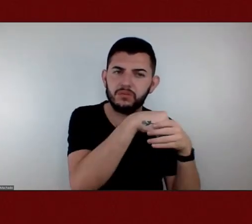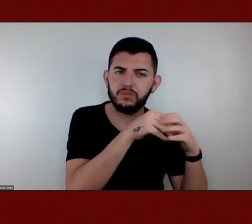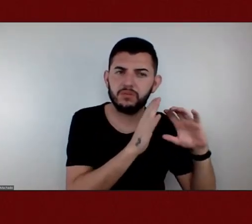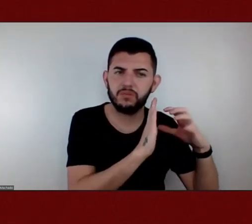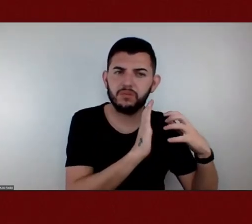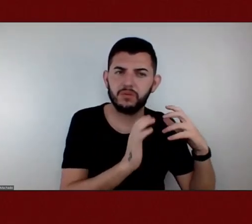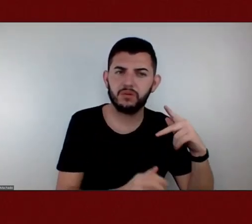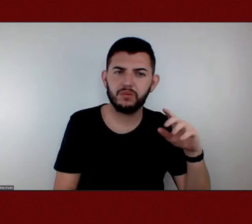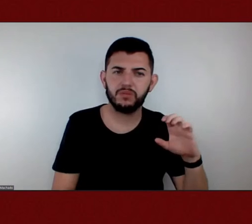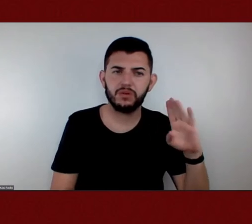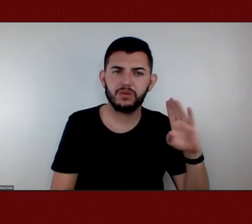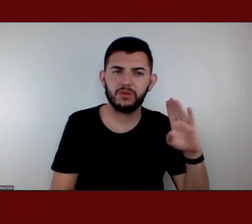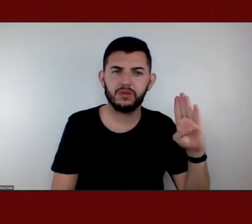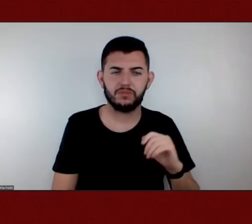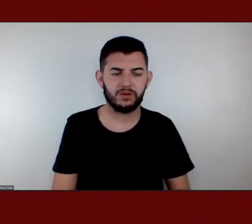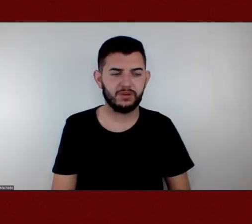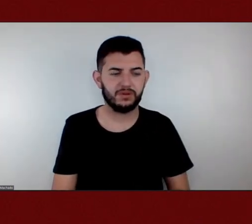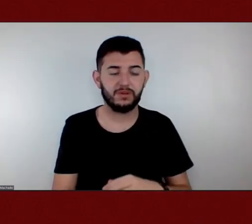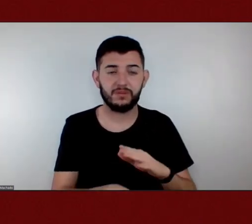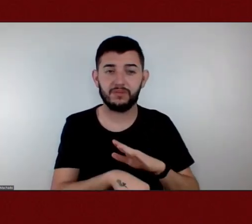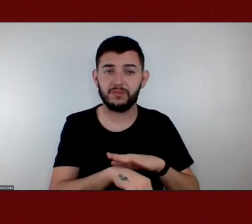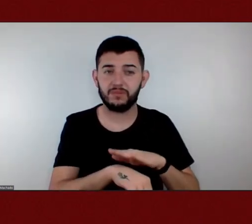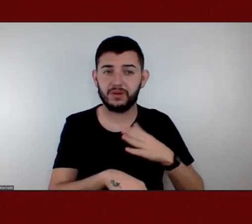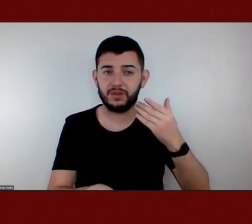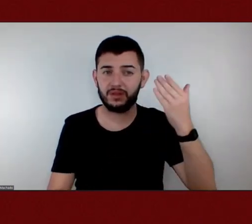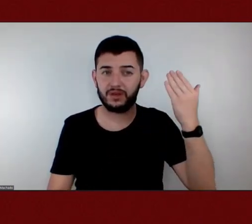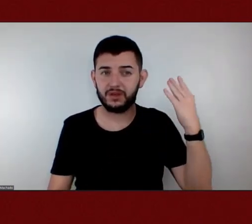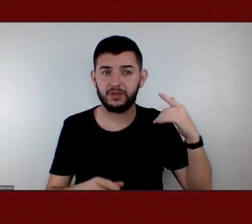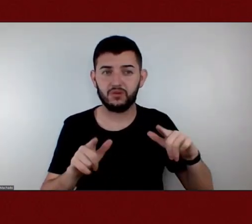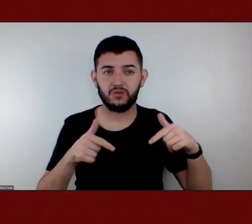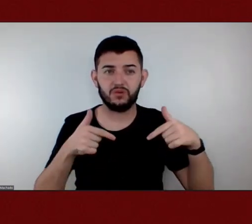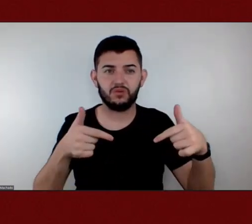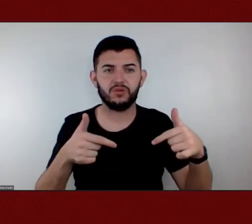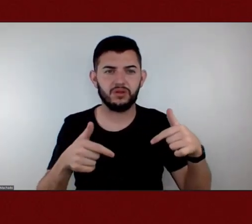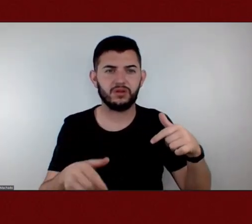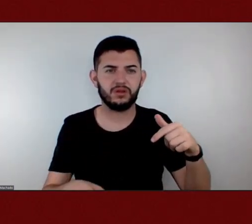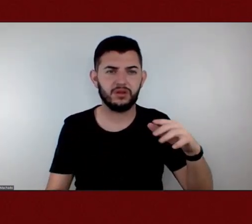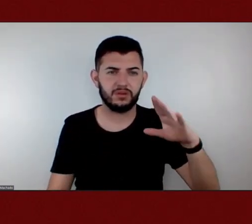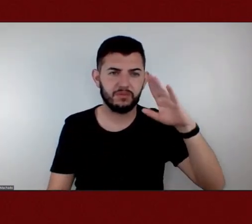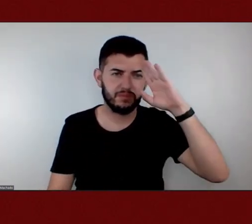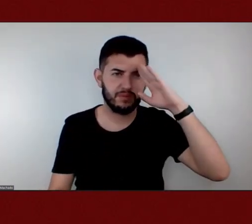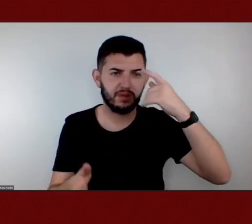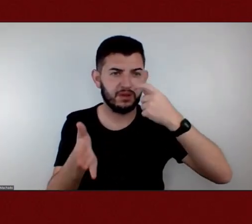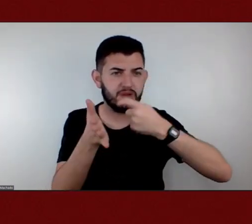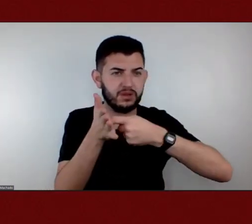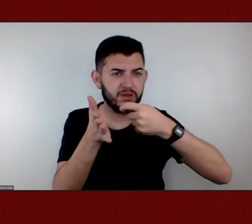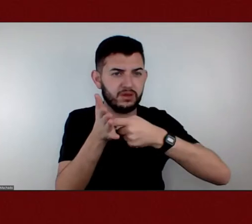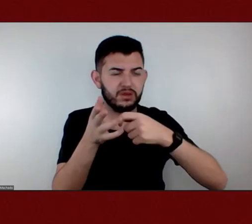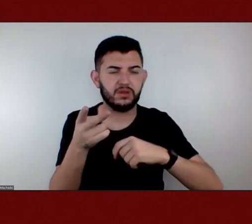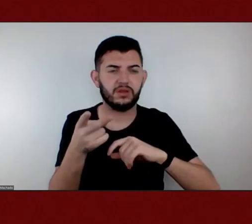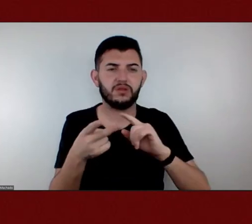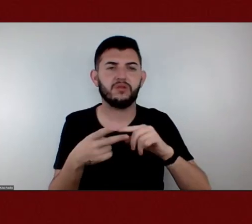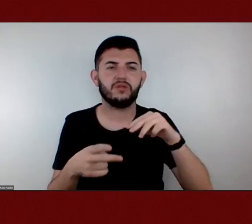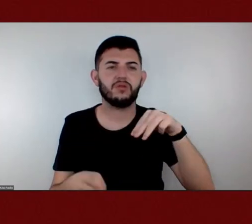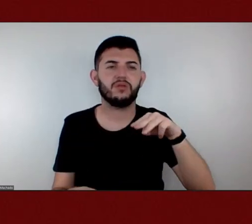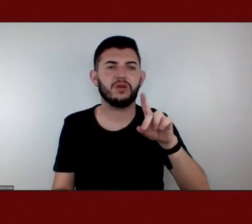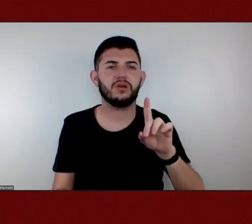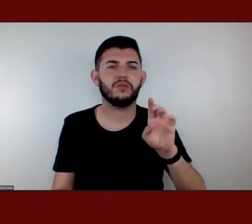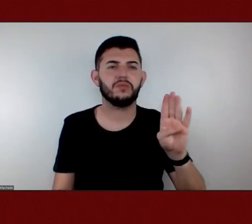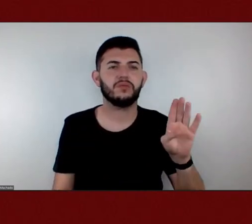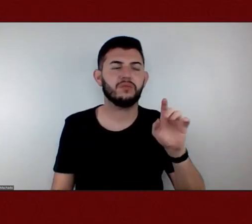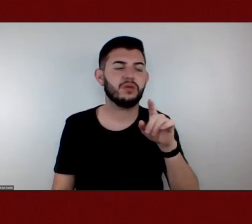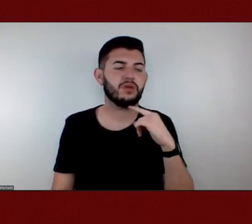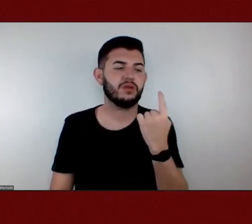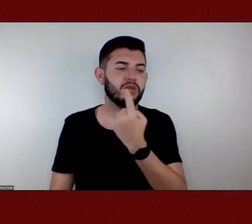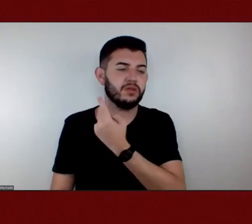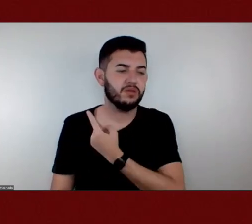plena ditadura pelo MDB, que depois de algum tempo começamos a chamar velho de